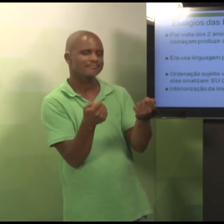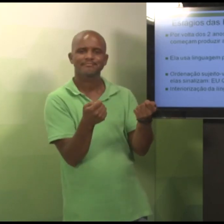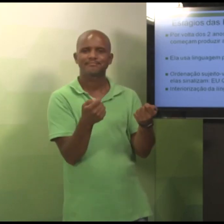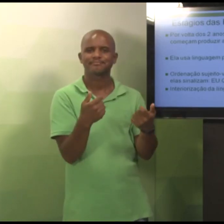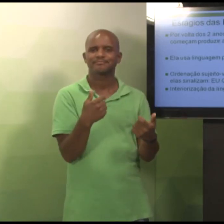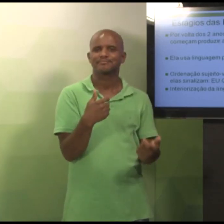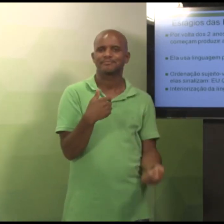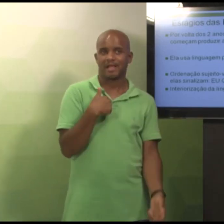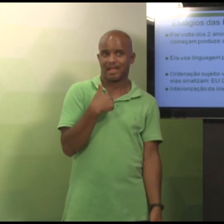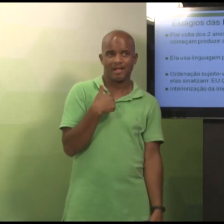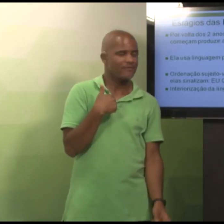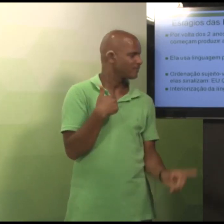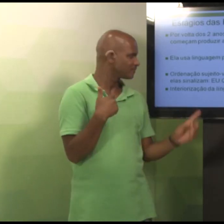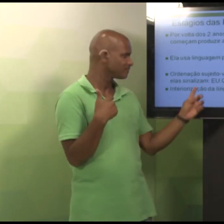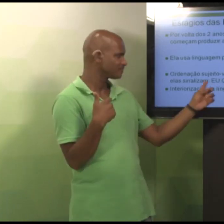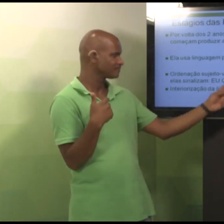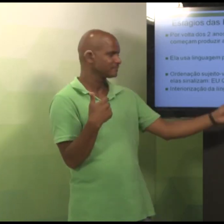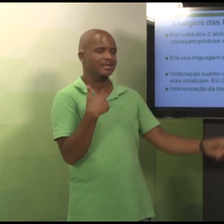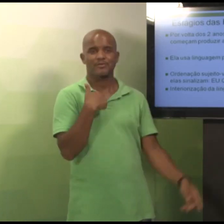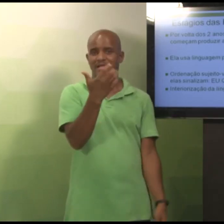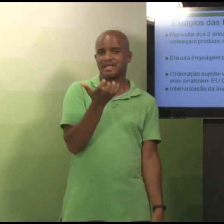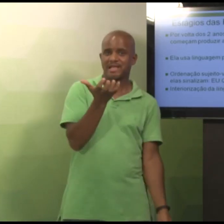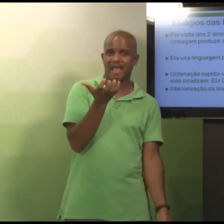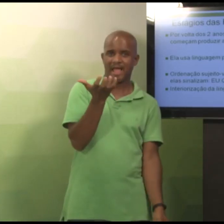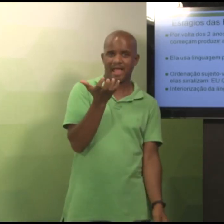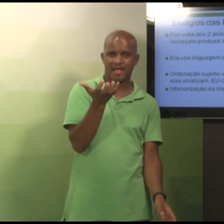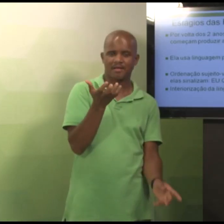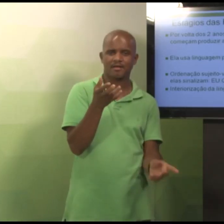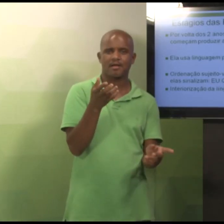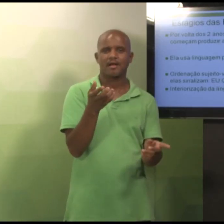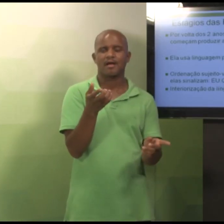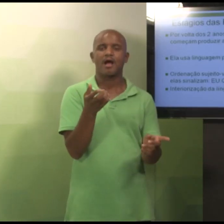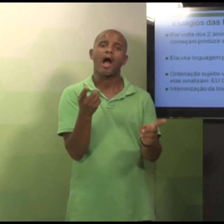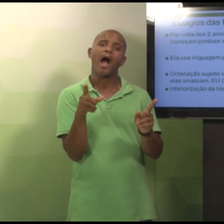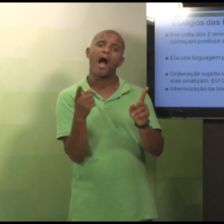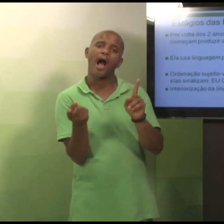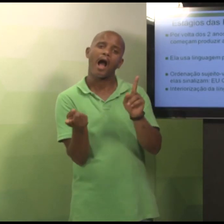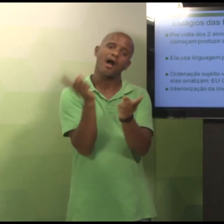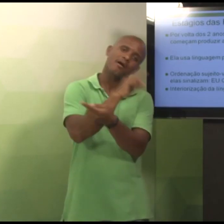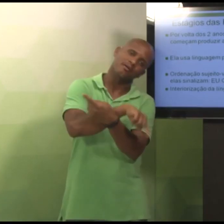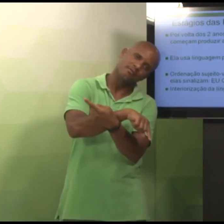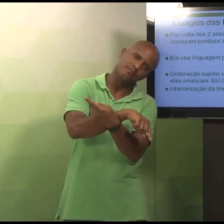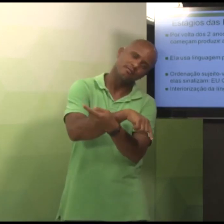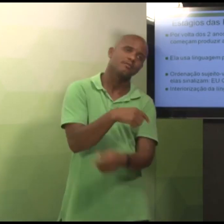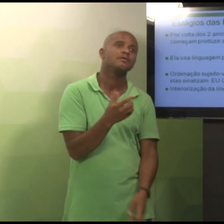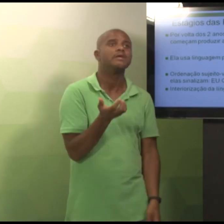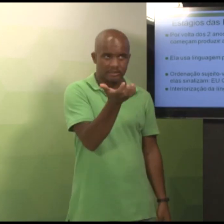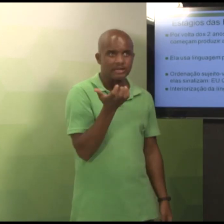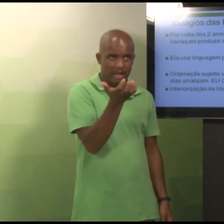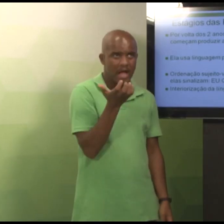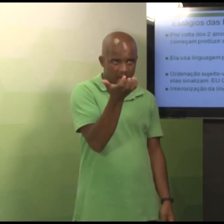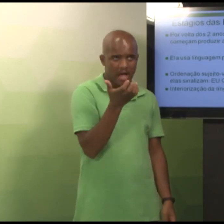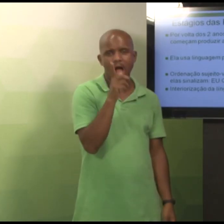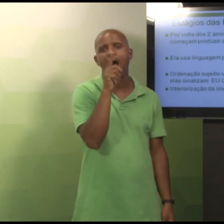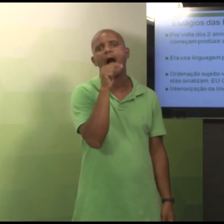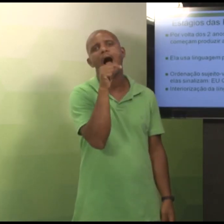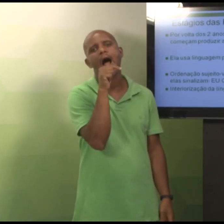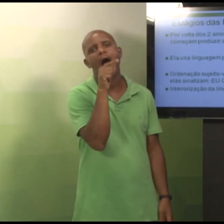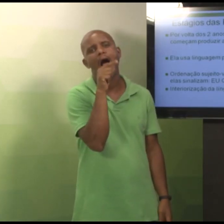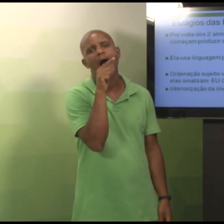de sinais. Por exemplo, eu quero água.